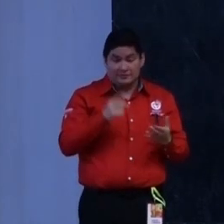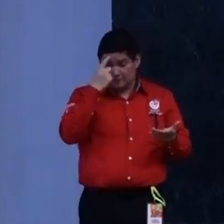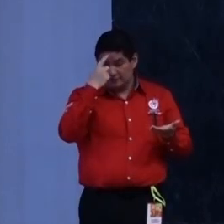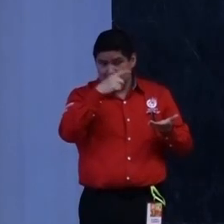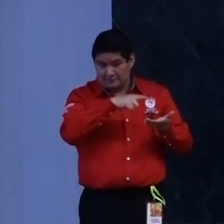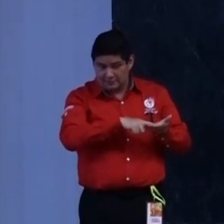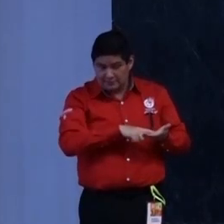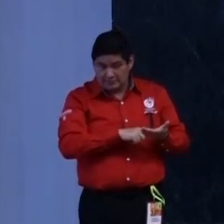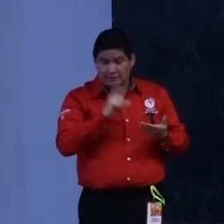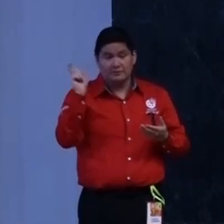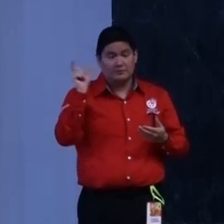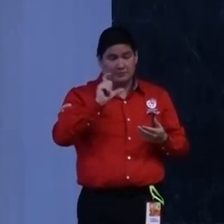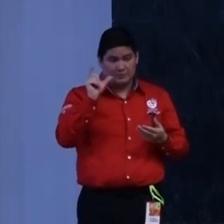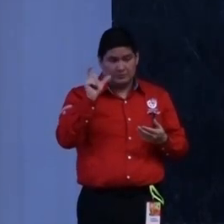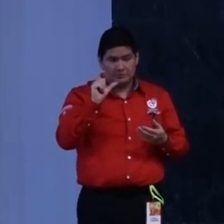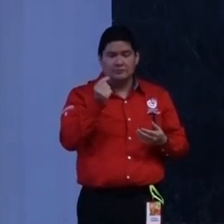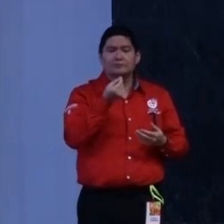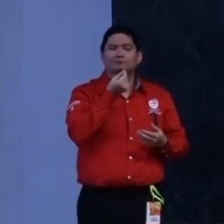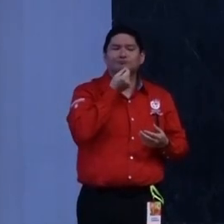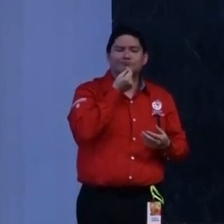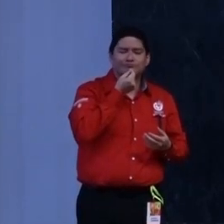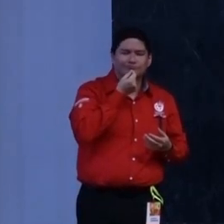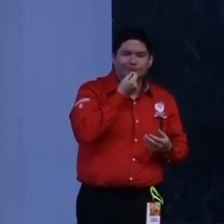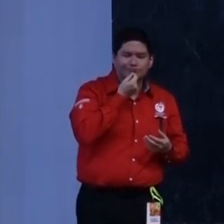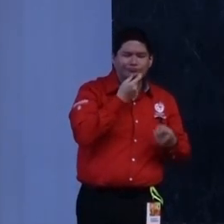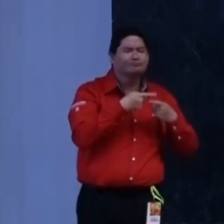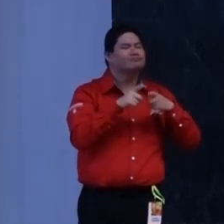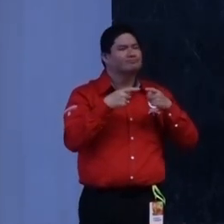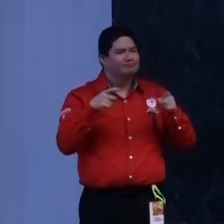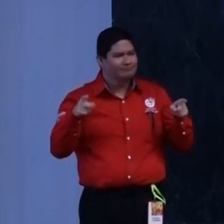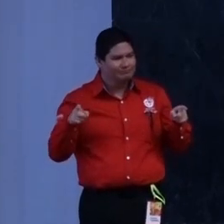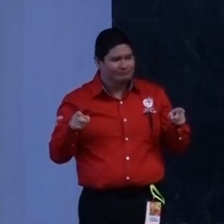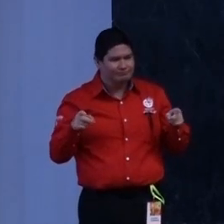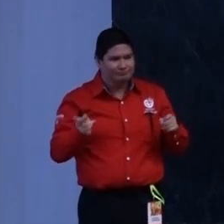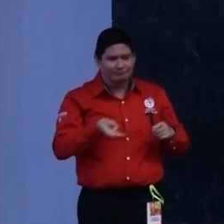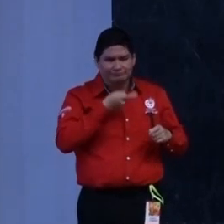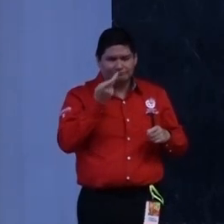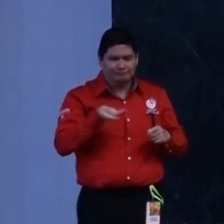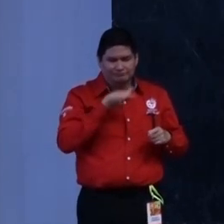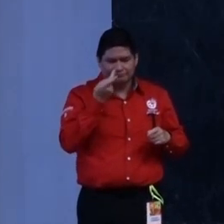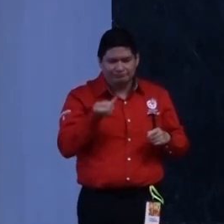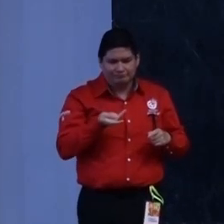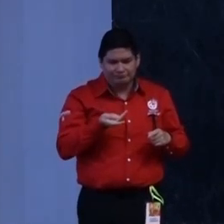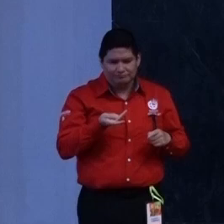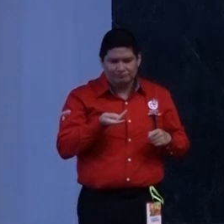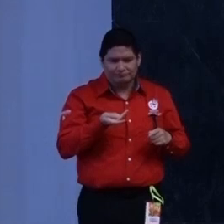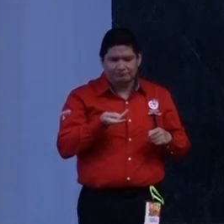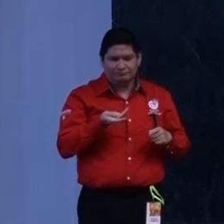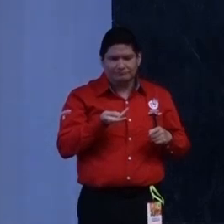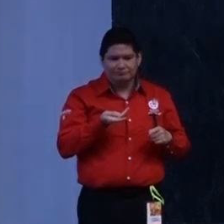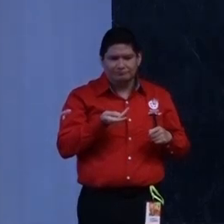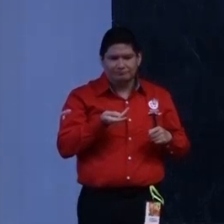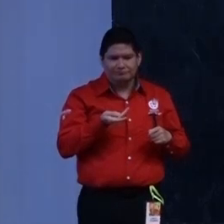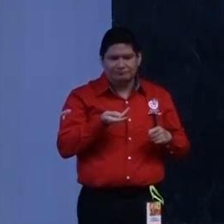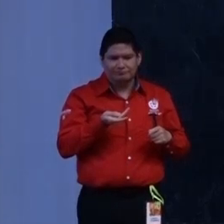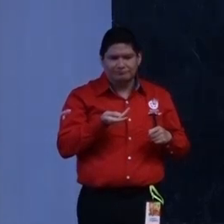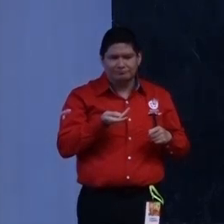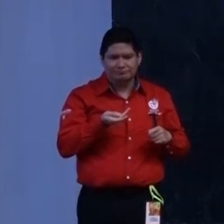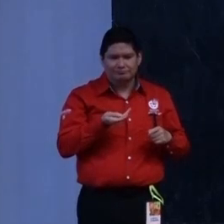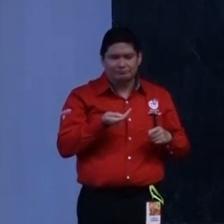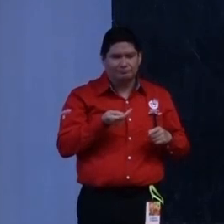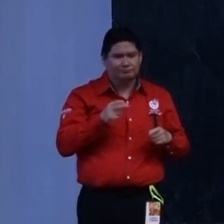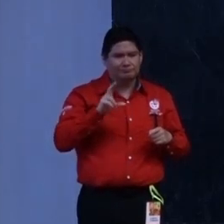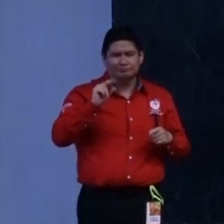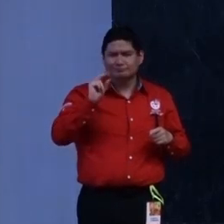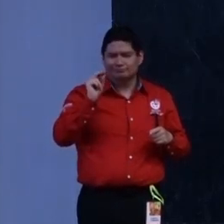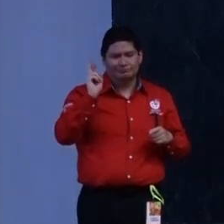creo que cuando eres un niño neurodivergente, hablábamos de esto de, no me acuerdo, de